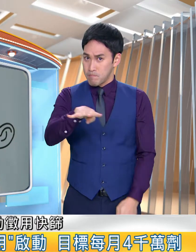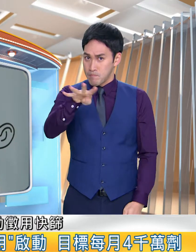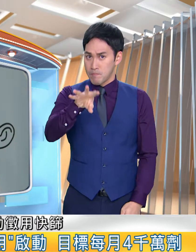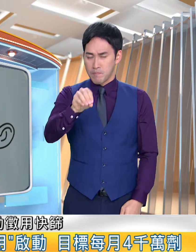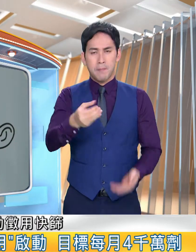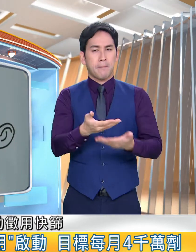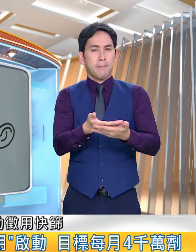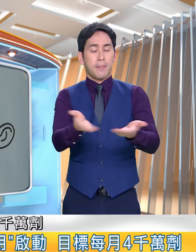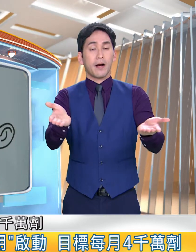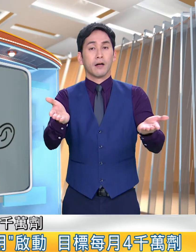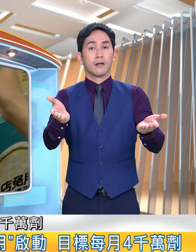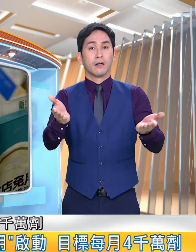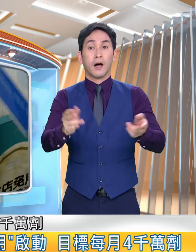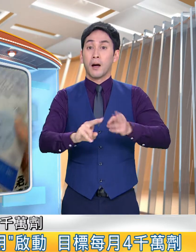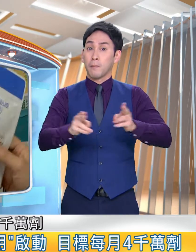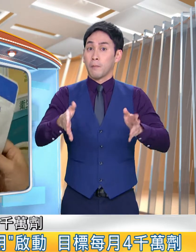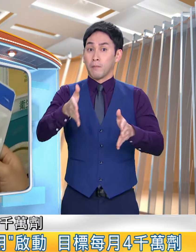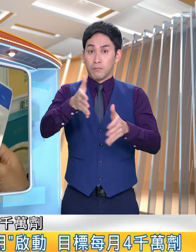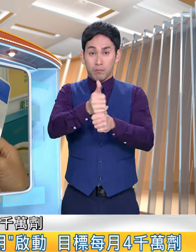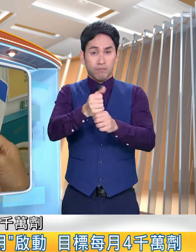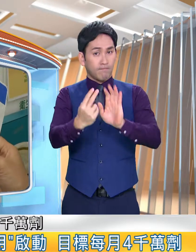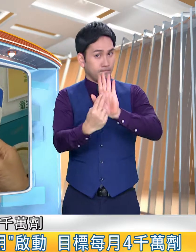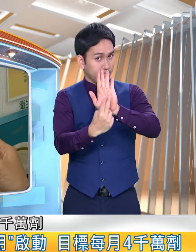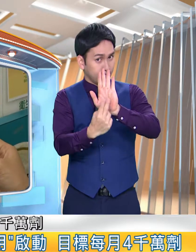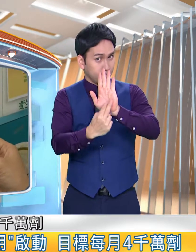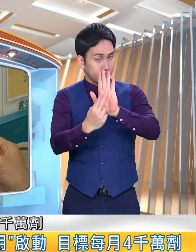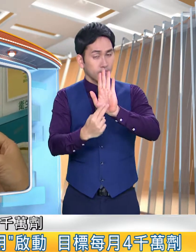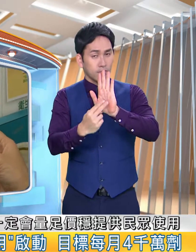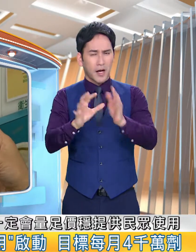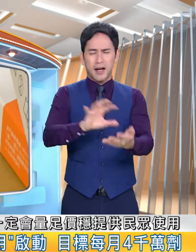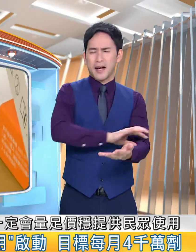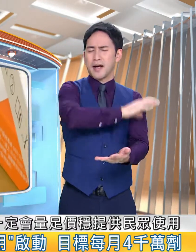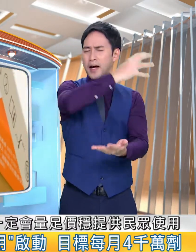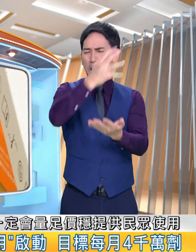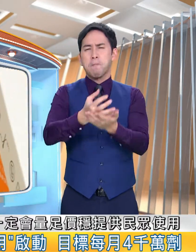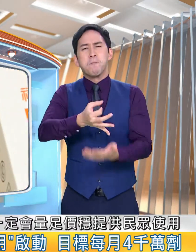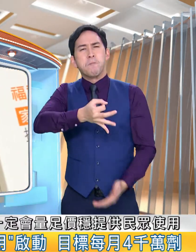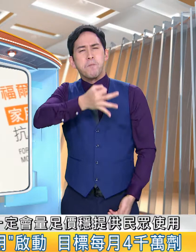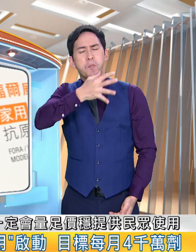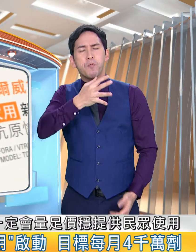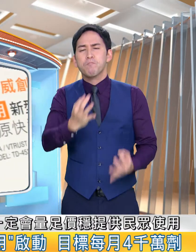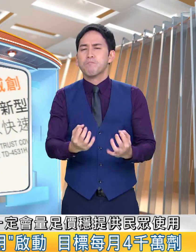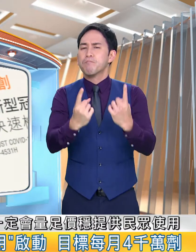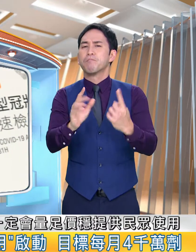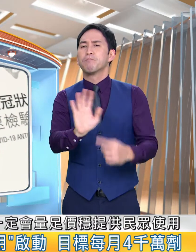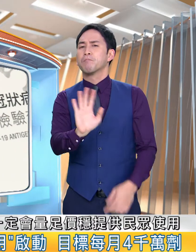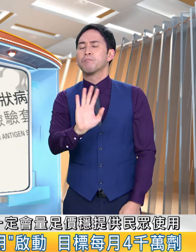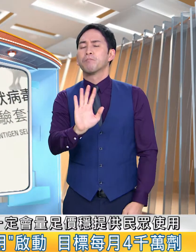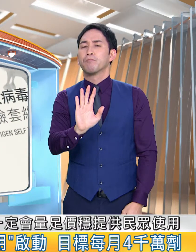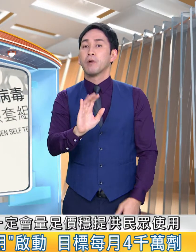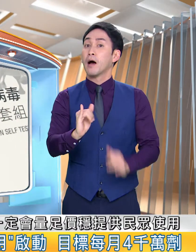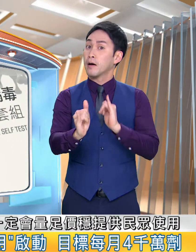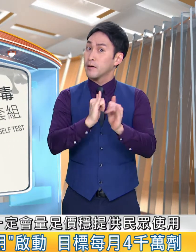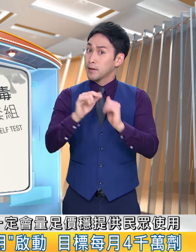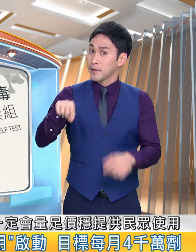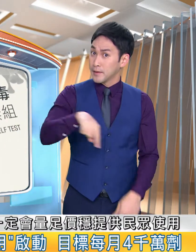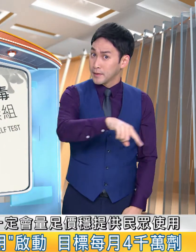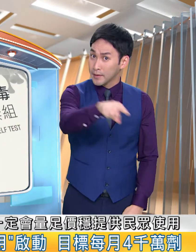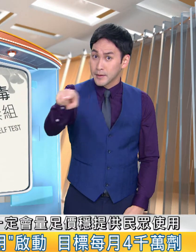快筛，目标是每个月4000万剂。指挥中心强调，一定会量足价稳，提供给民